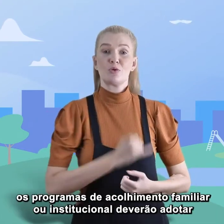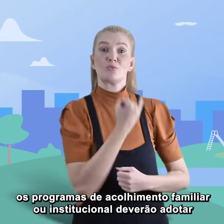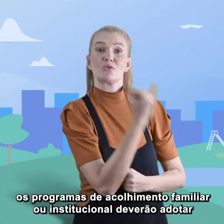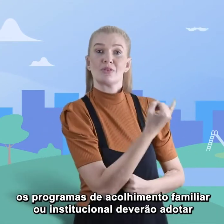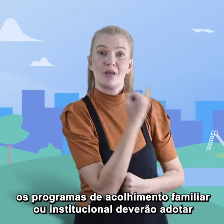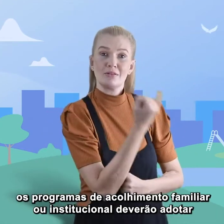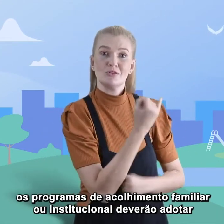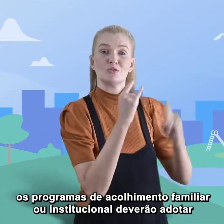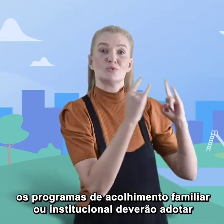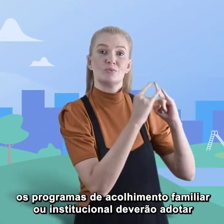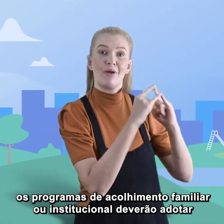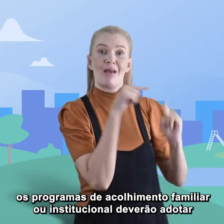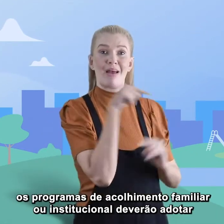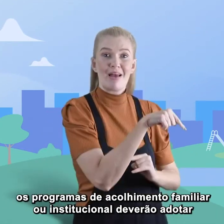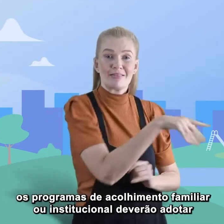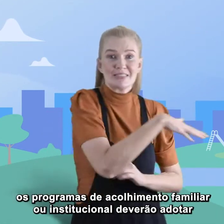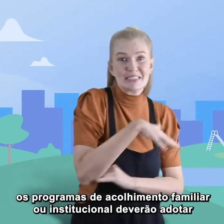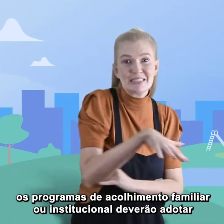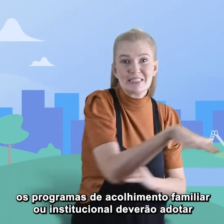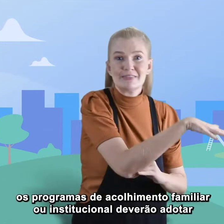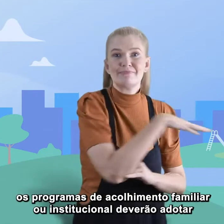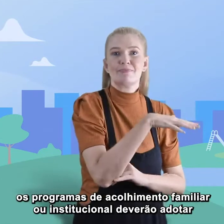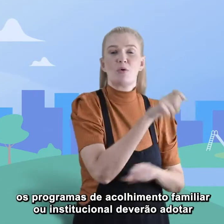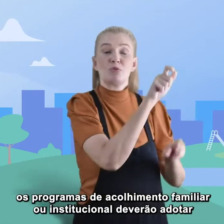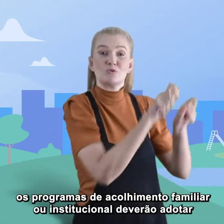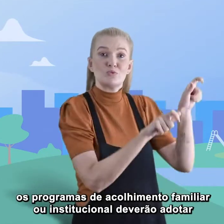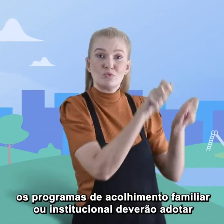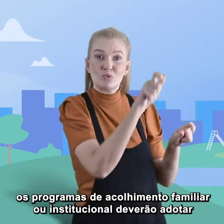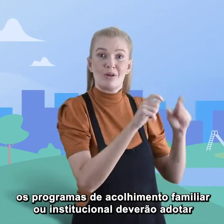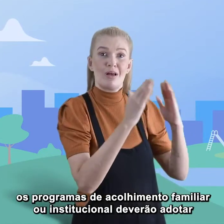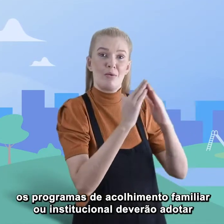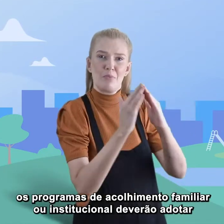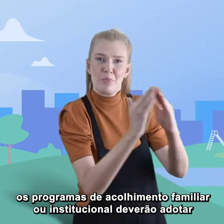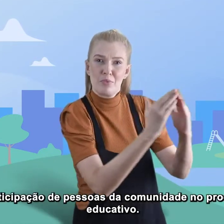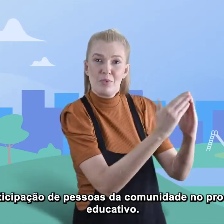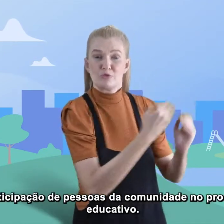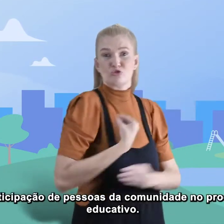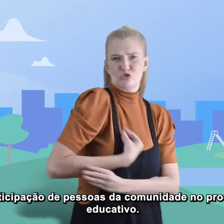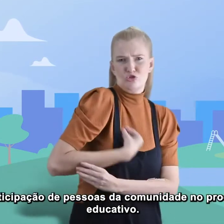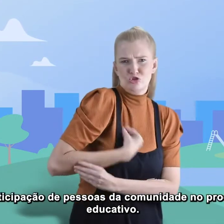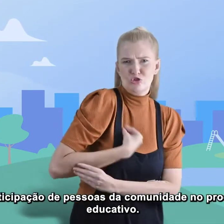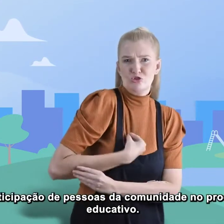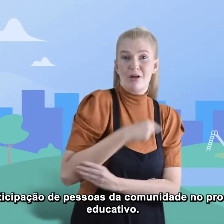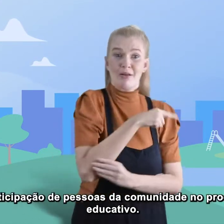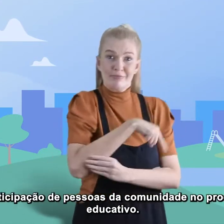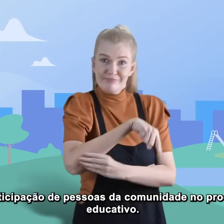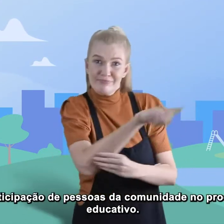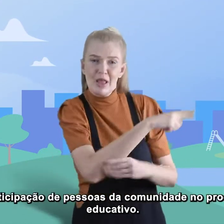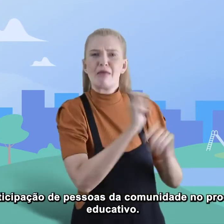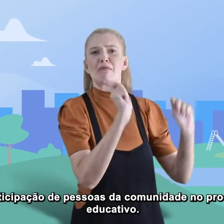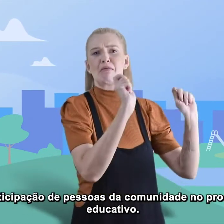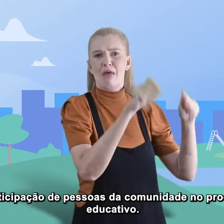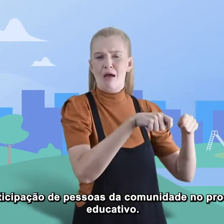Os programas de acolhimento familiar ou institucional deverão adotar a participação de pessoas da comunidade